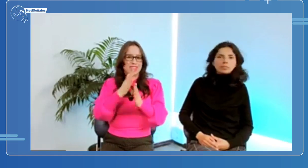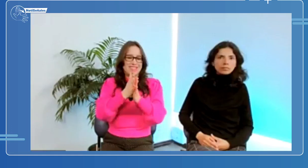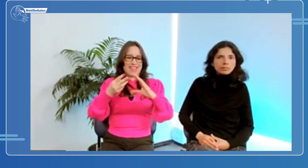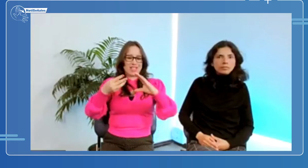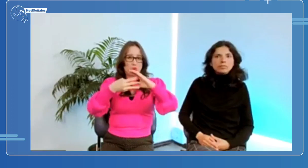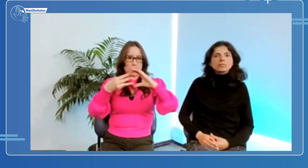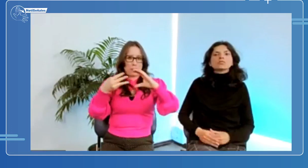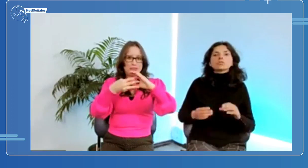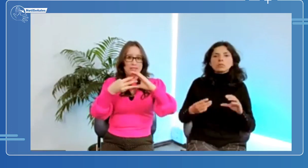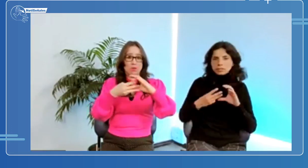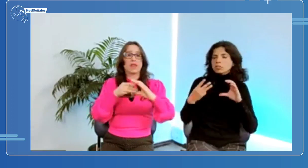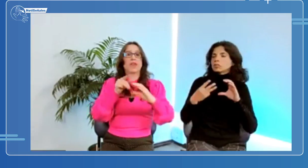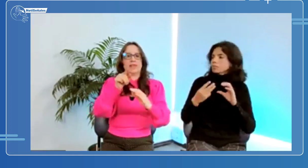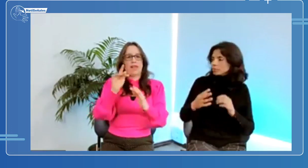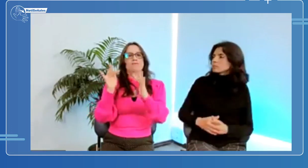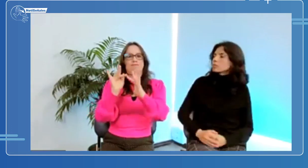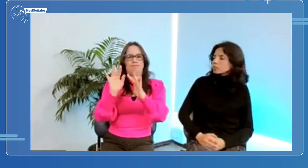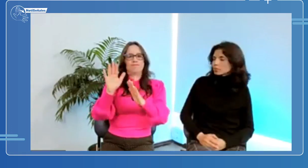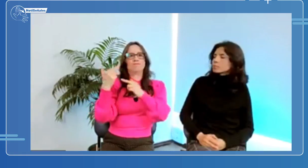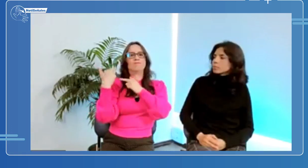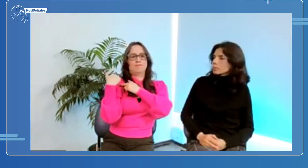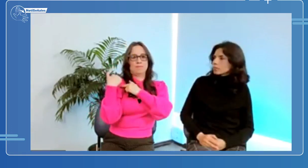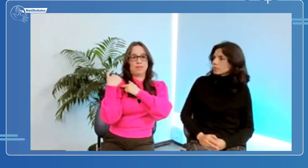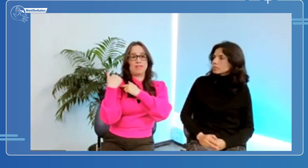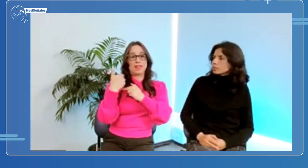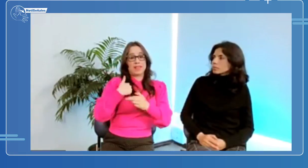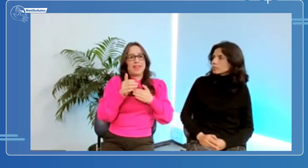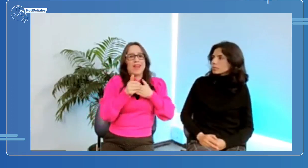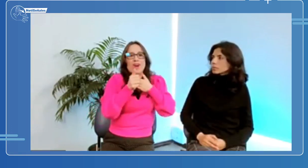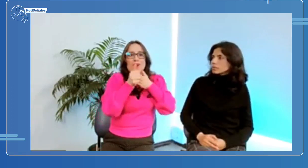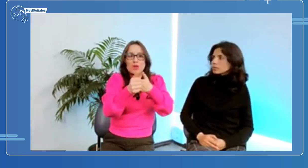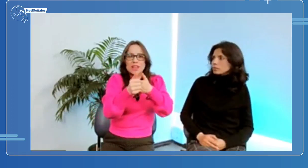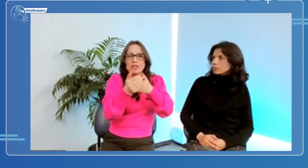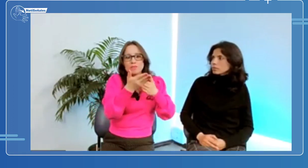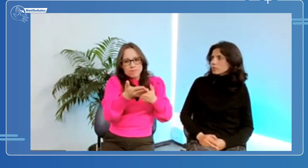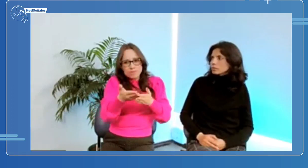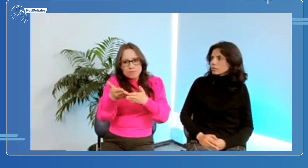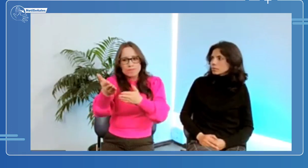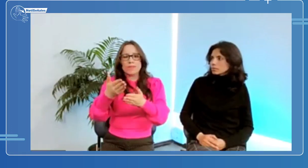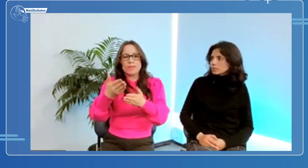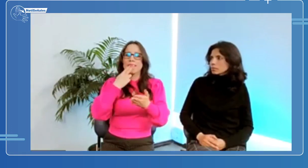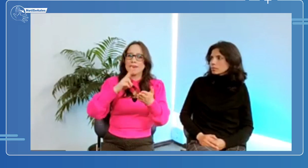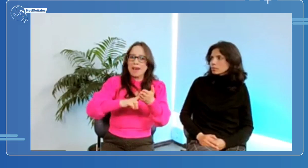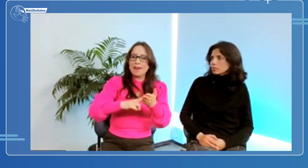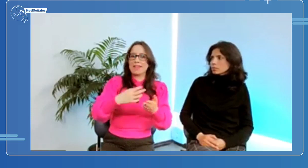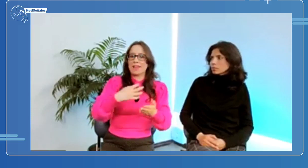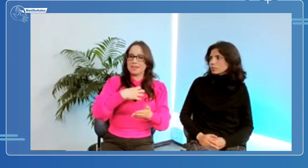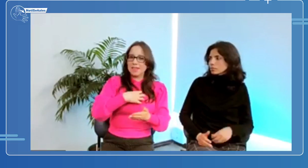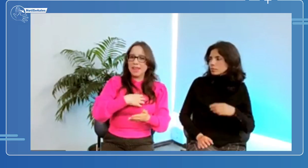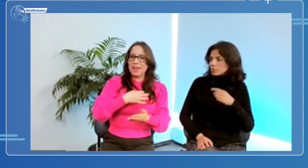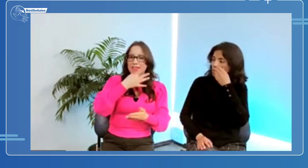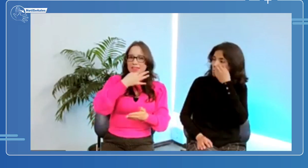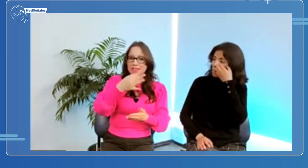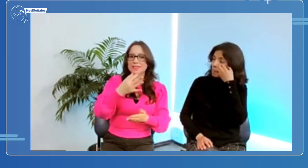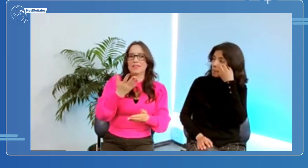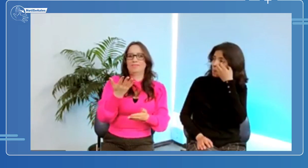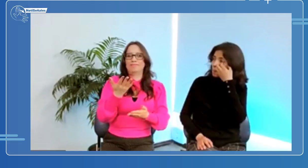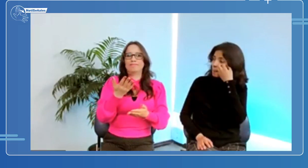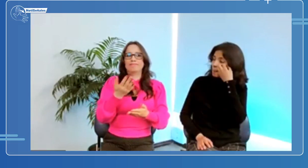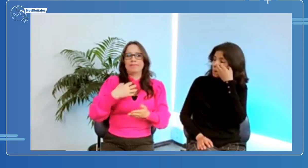ya que vigila todo el sector que es la supersalud, ¿cierto? Nosotros orientamos si la ciudadanía tiene